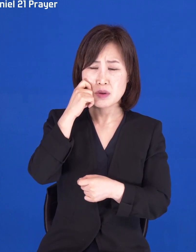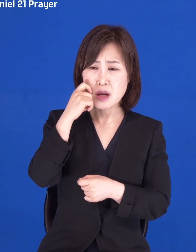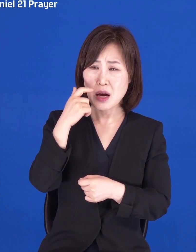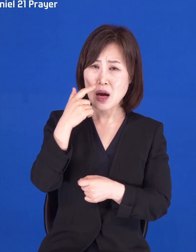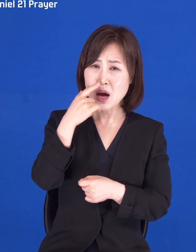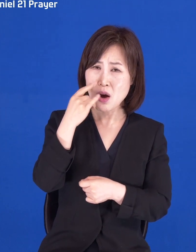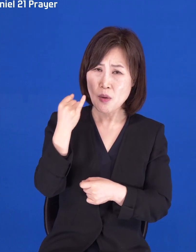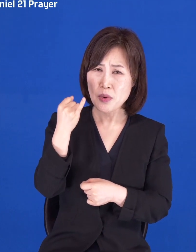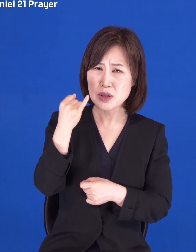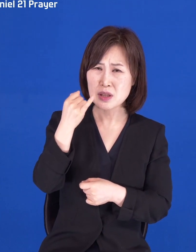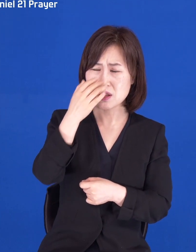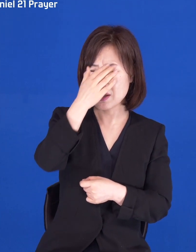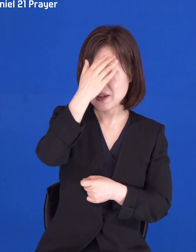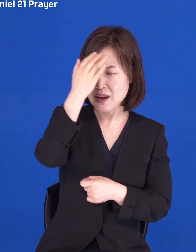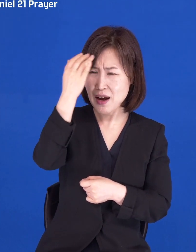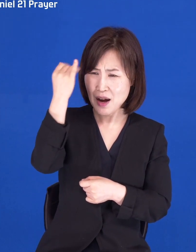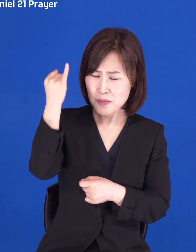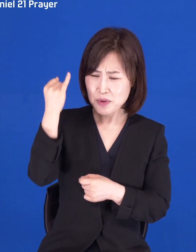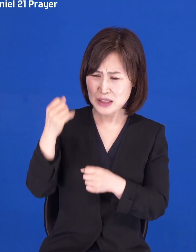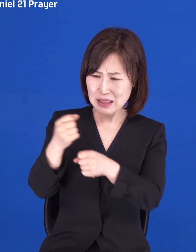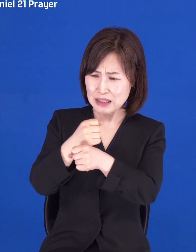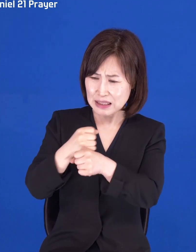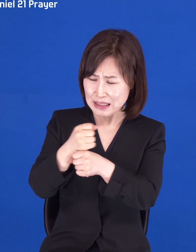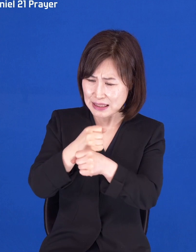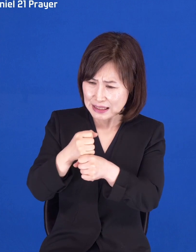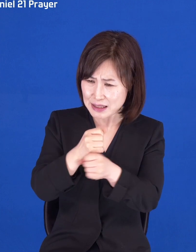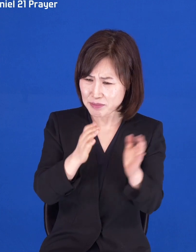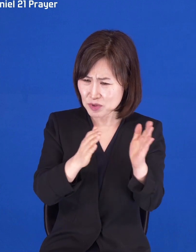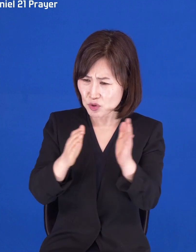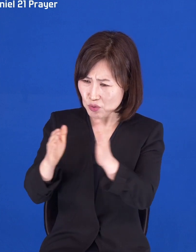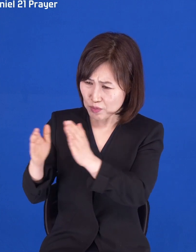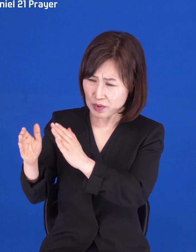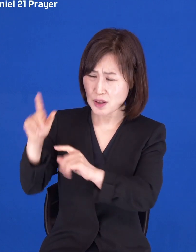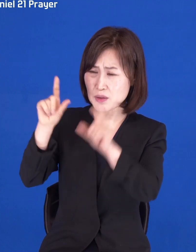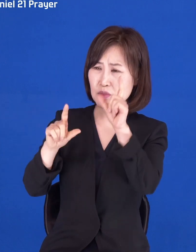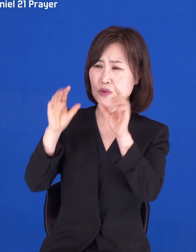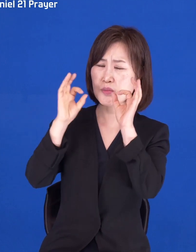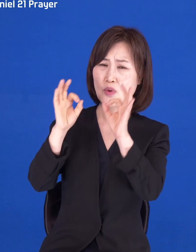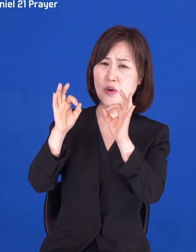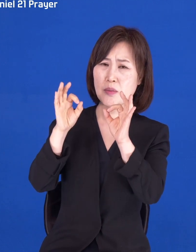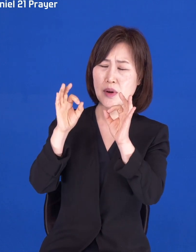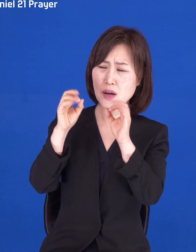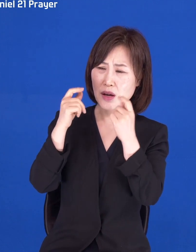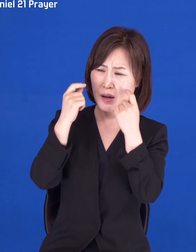보면서 조용히 눈물만 주룩주룩 흘리고 앉아 있었어요.